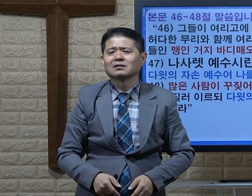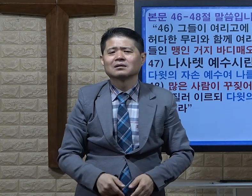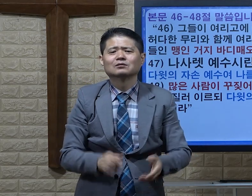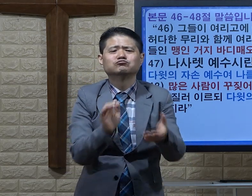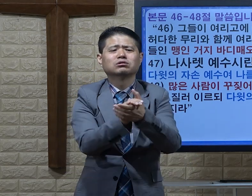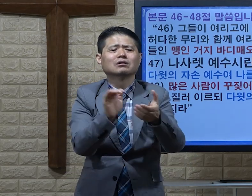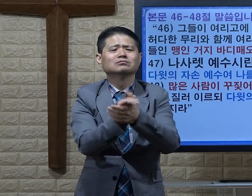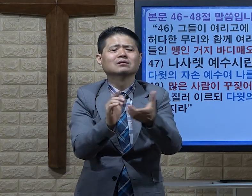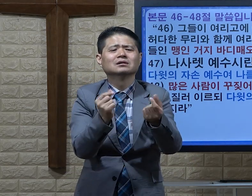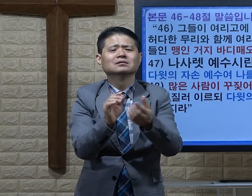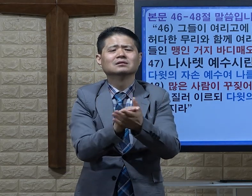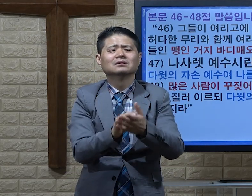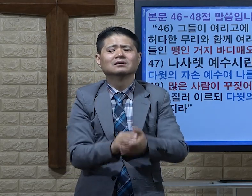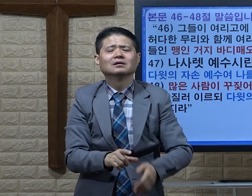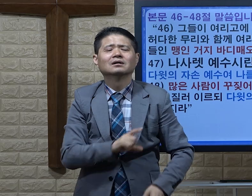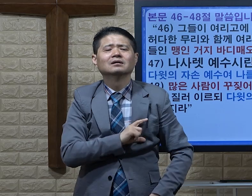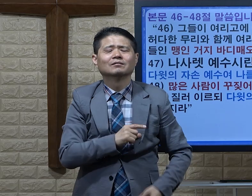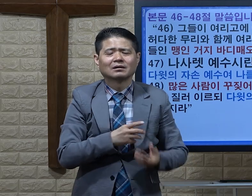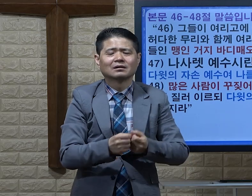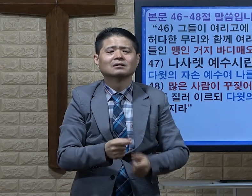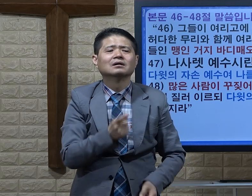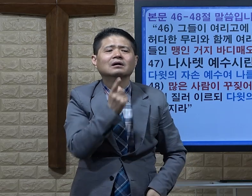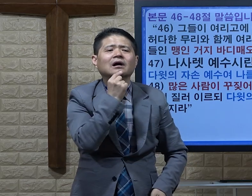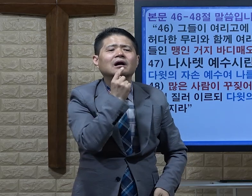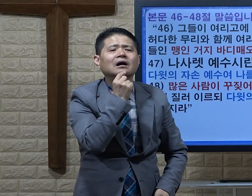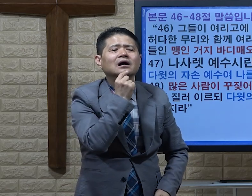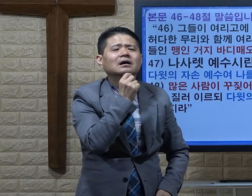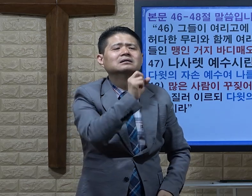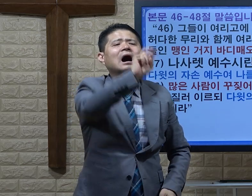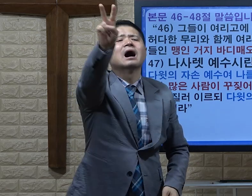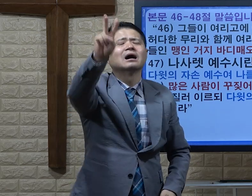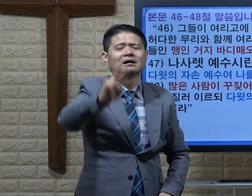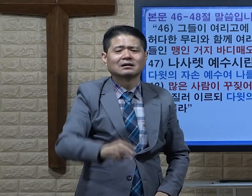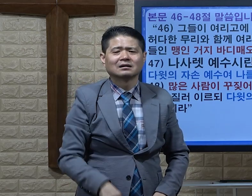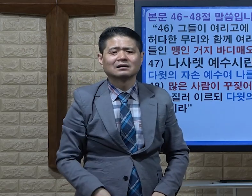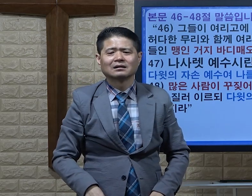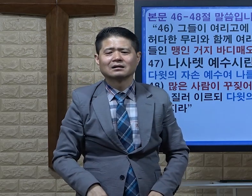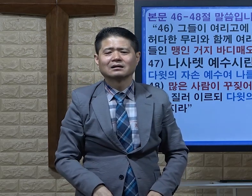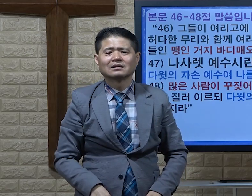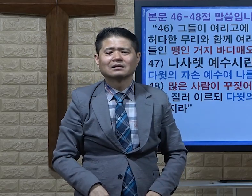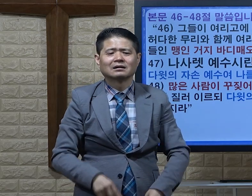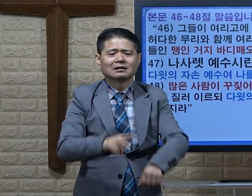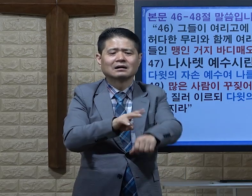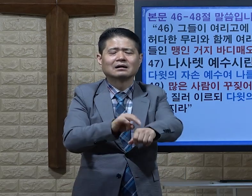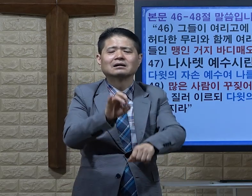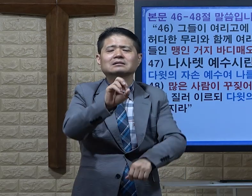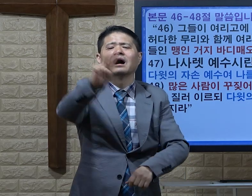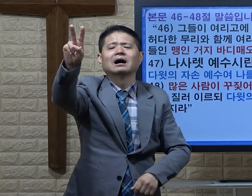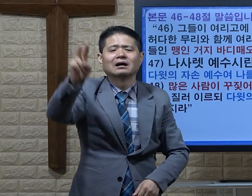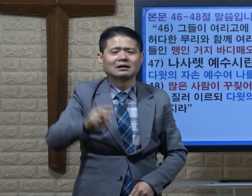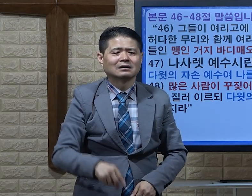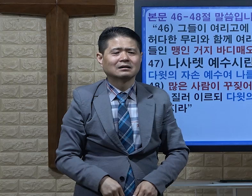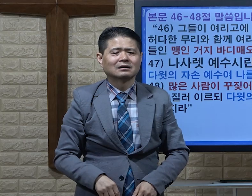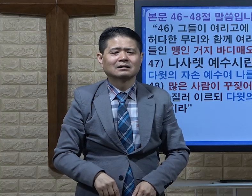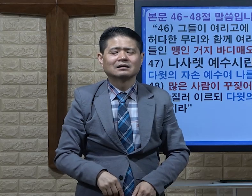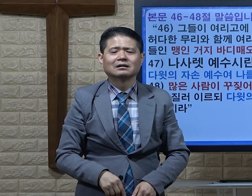나사렛이라는 말이 어떻습니까? 다윗이여 주여 이런 말과